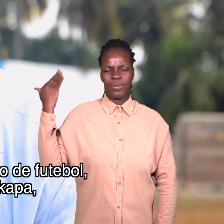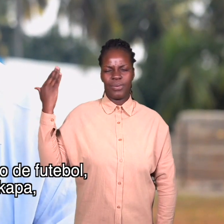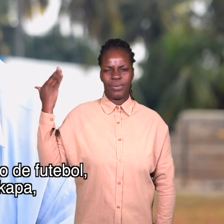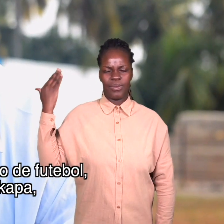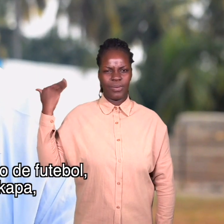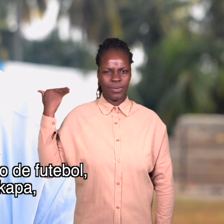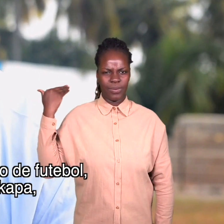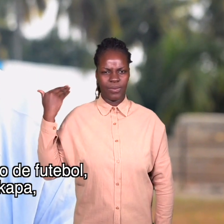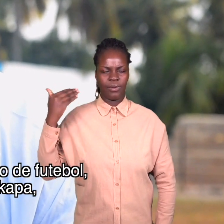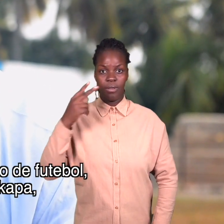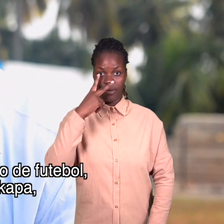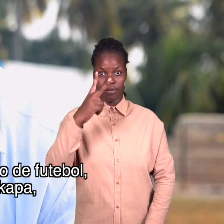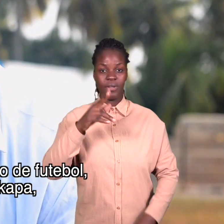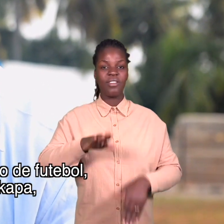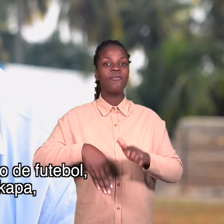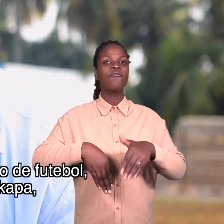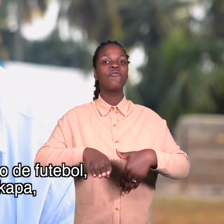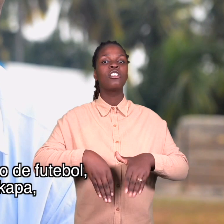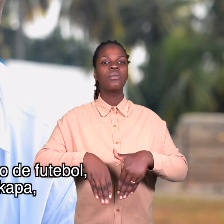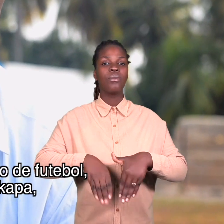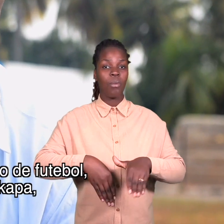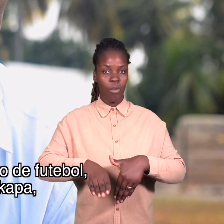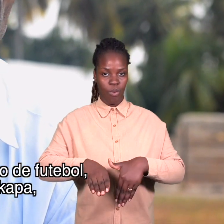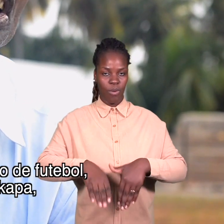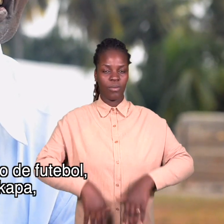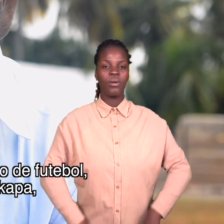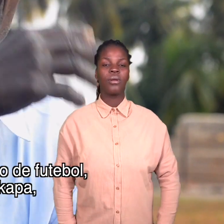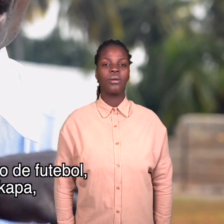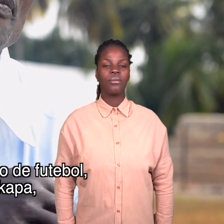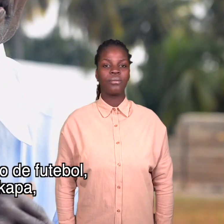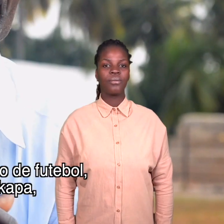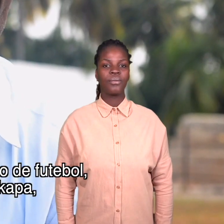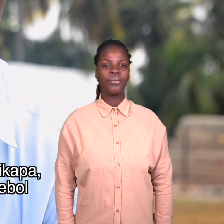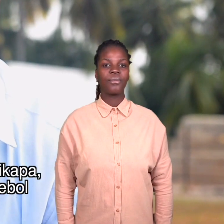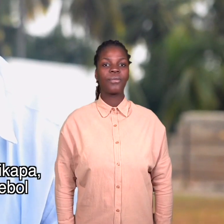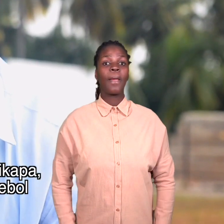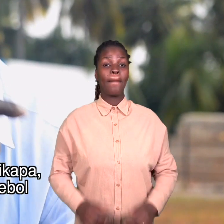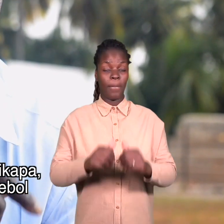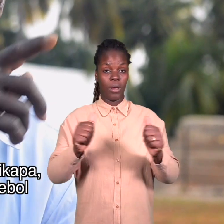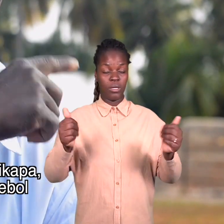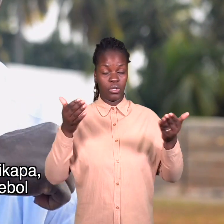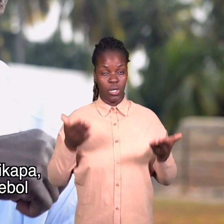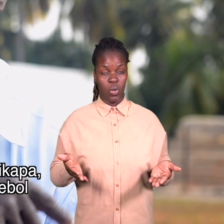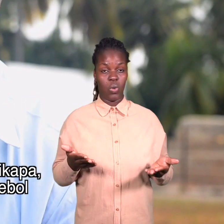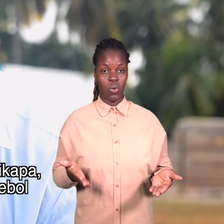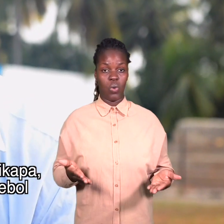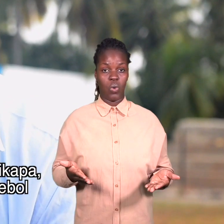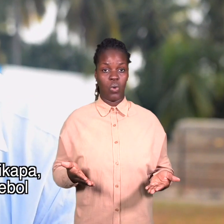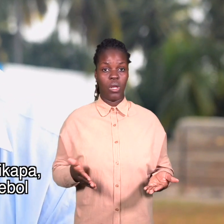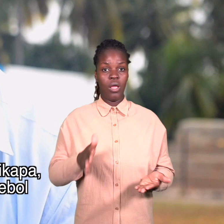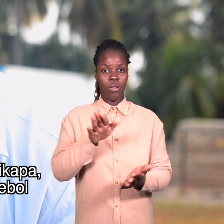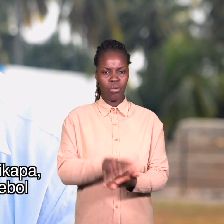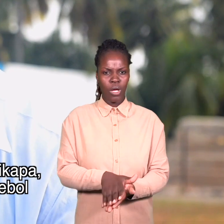eu acompanho a bola como o de escape. Eu sou de